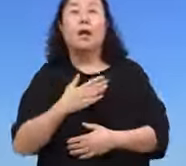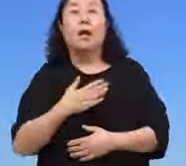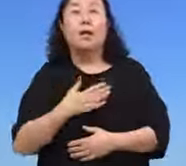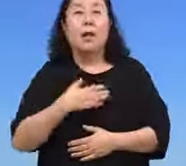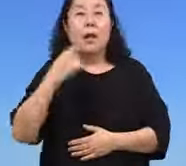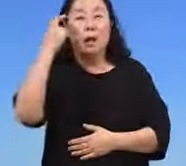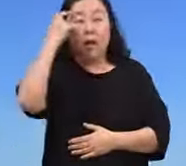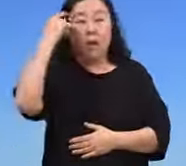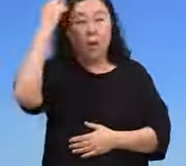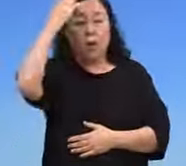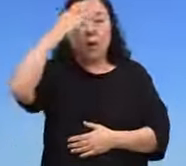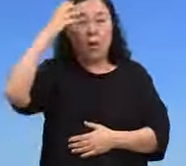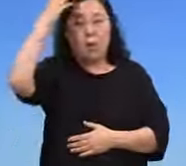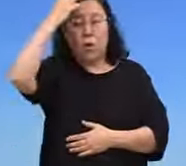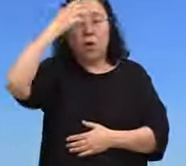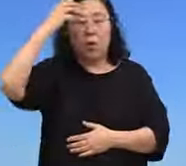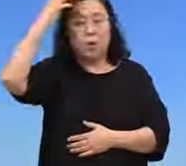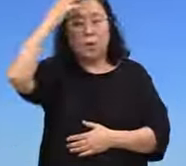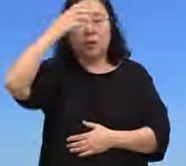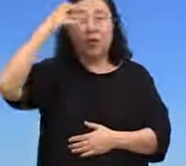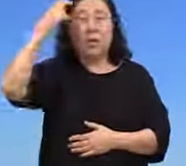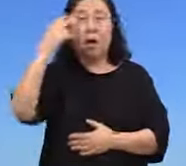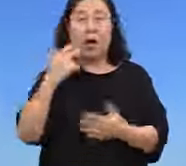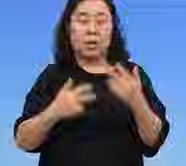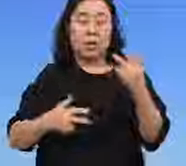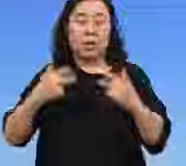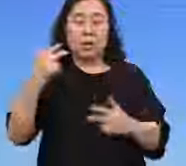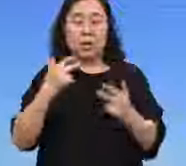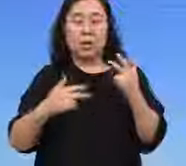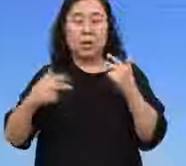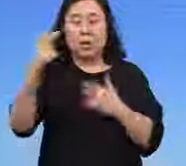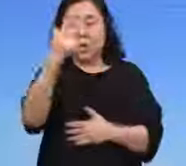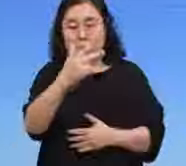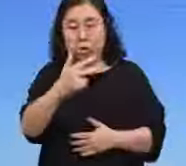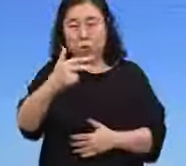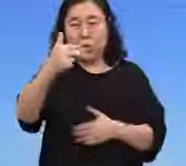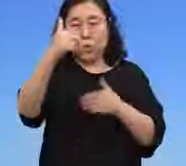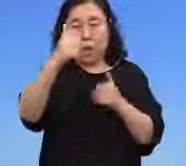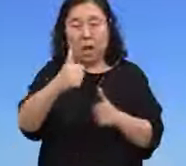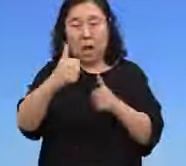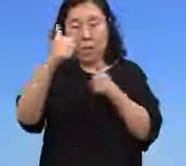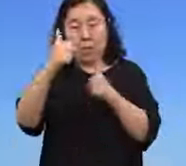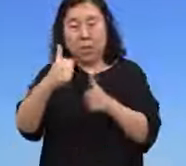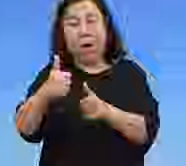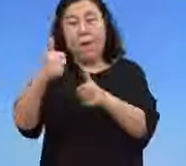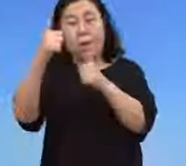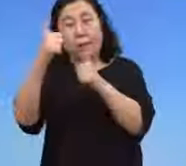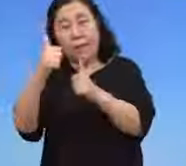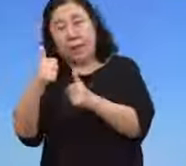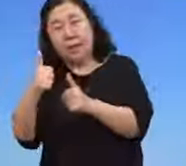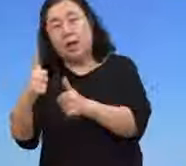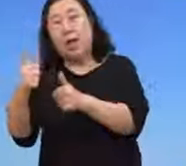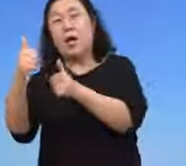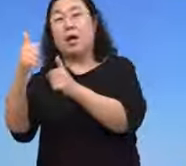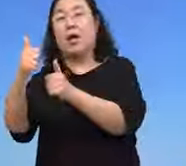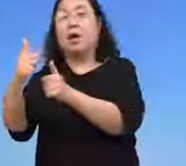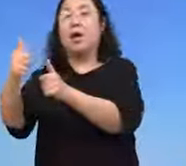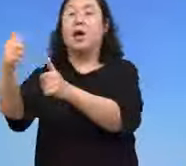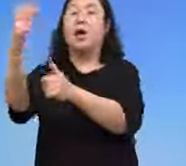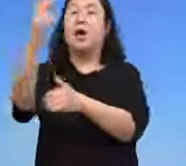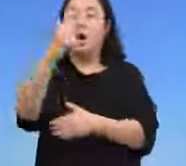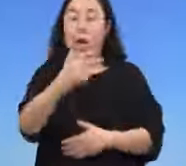내 영혼 즐거이 주 따르렵니다.